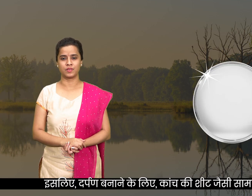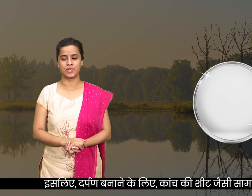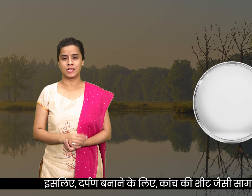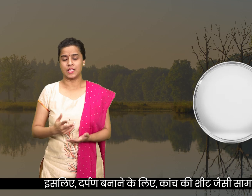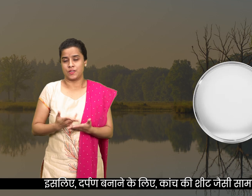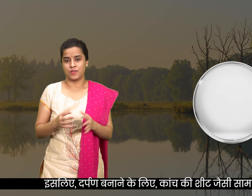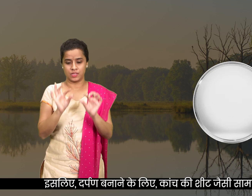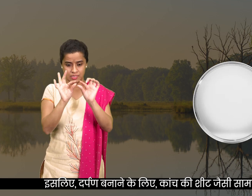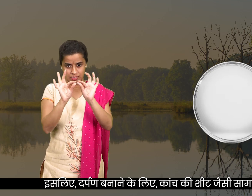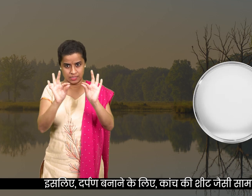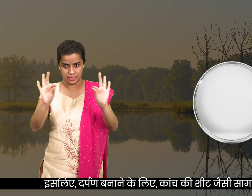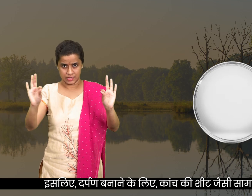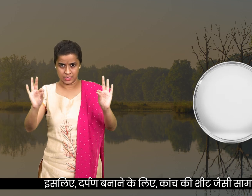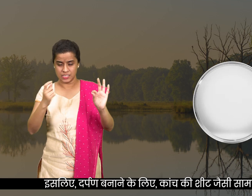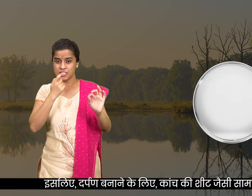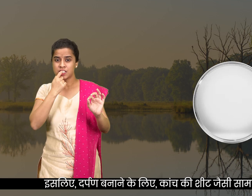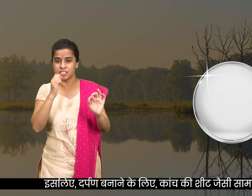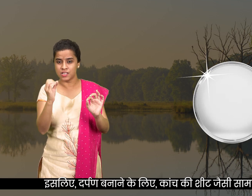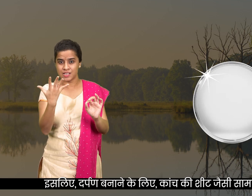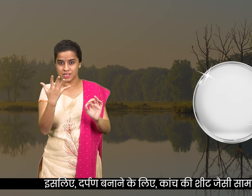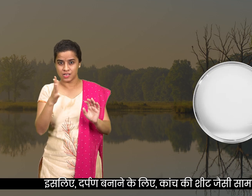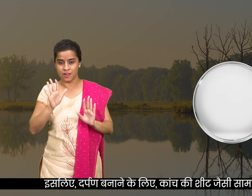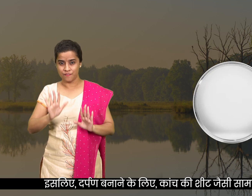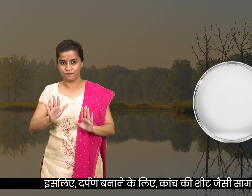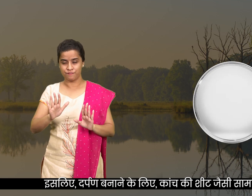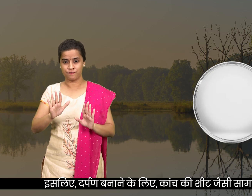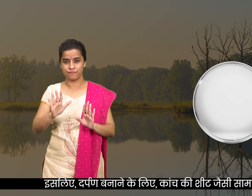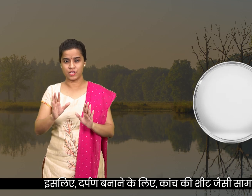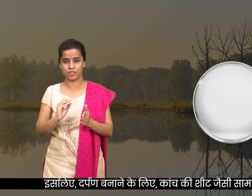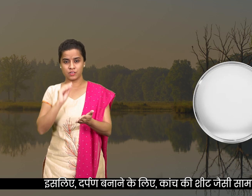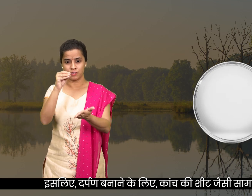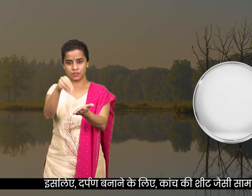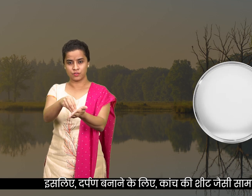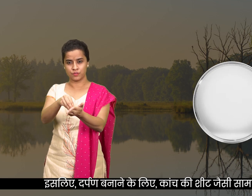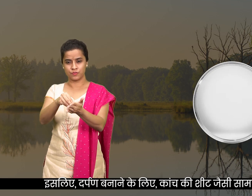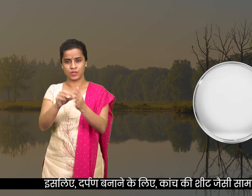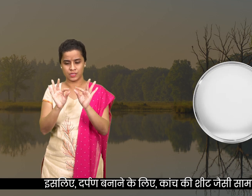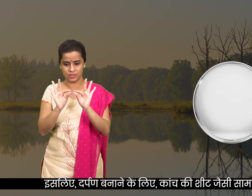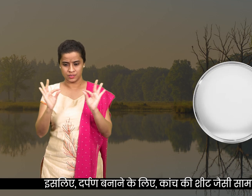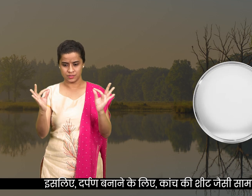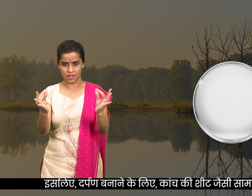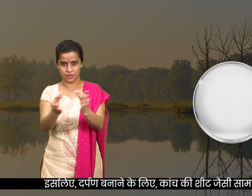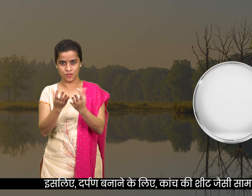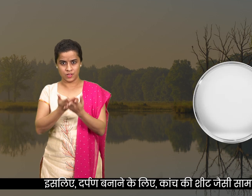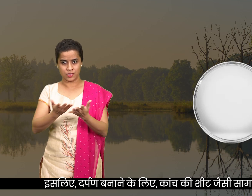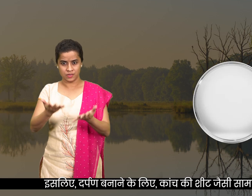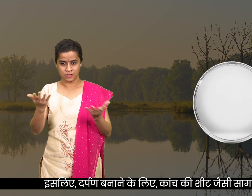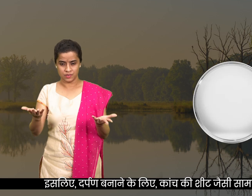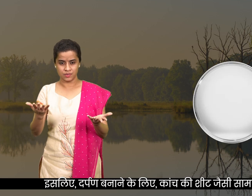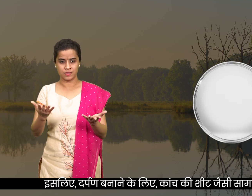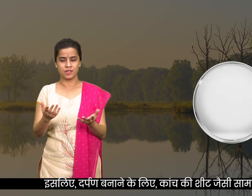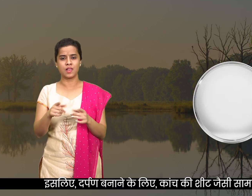इसीलिए दर्पण बनाने के लिए कांच की शीट जैसी सामग्रियों के किनारे पर